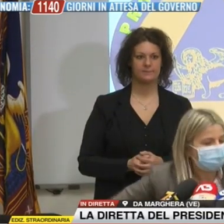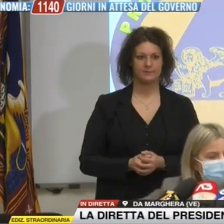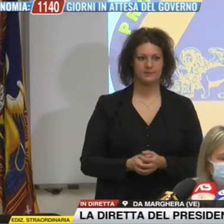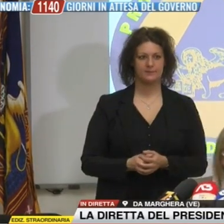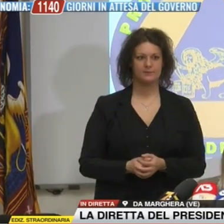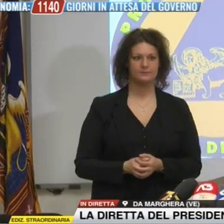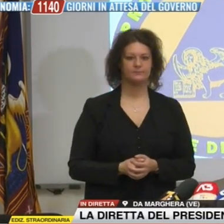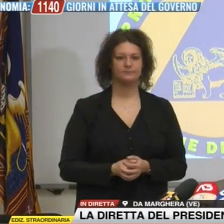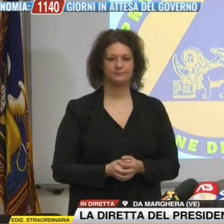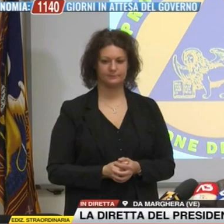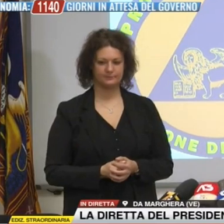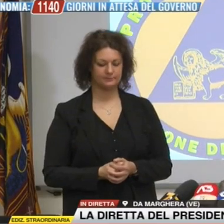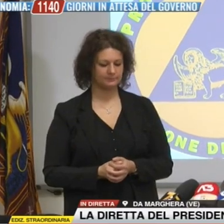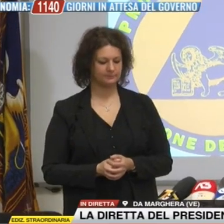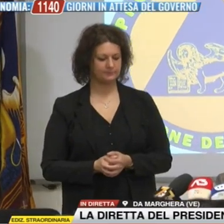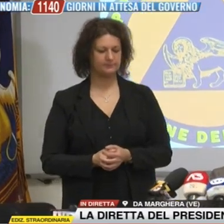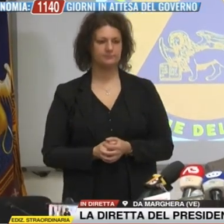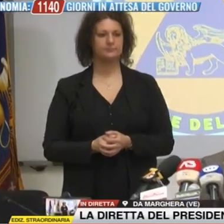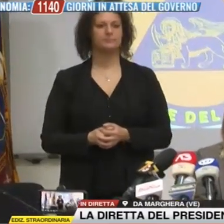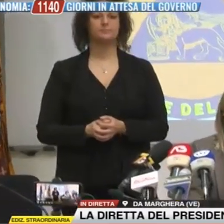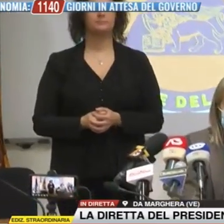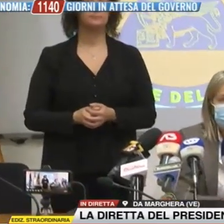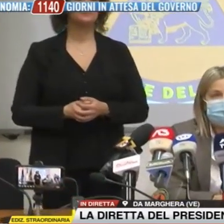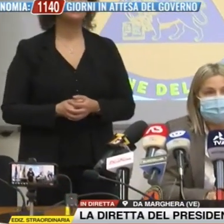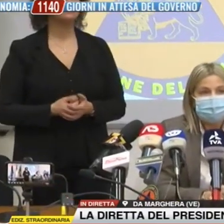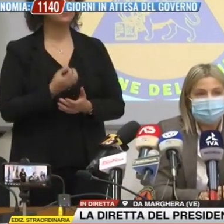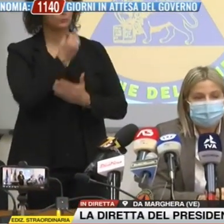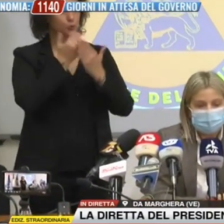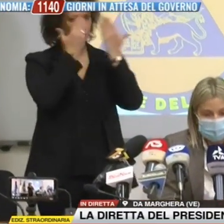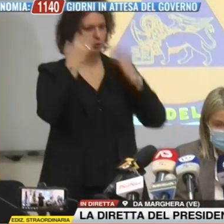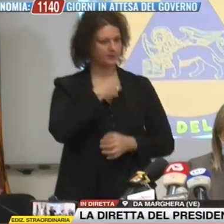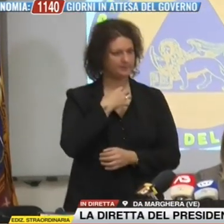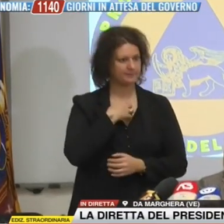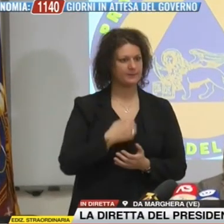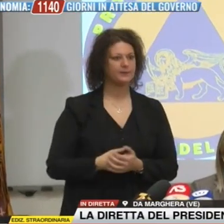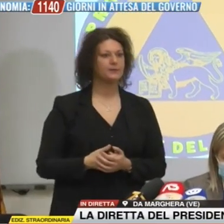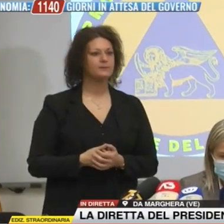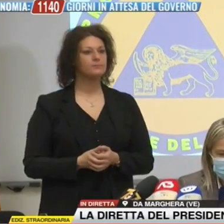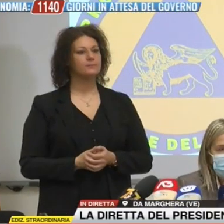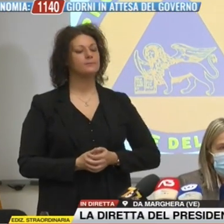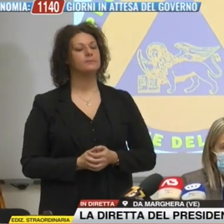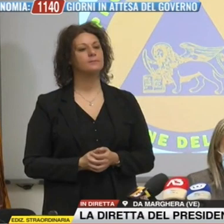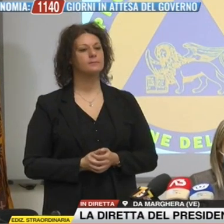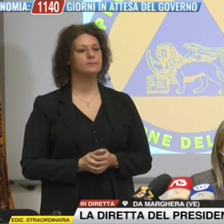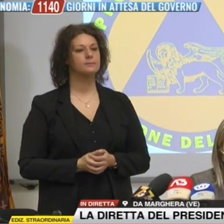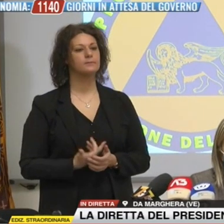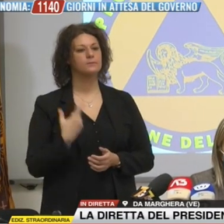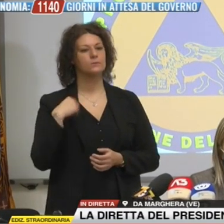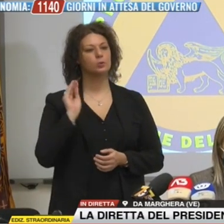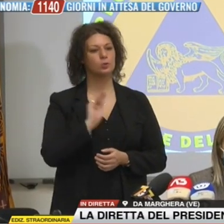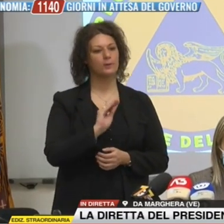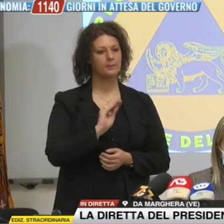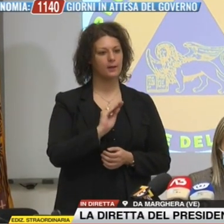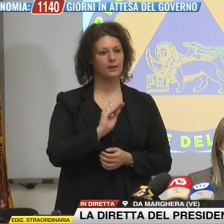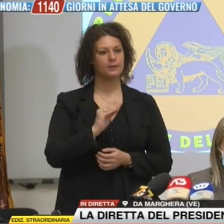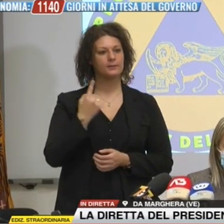Assessore, se ti metti al centro, grazie. Buongiorno assessore, è una domanda di sociale che ci viene segnalata